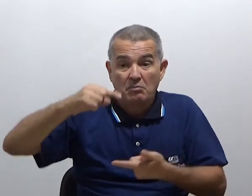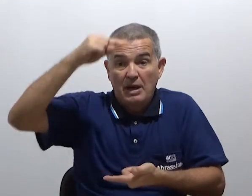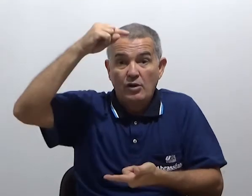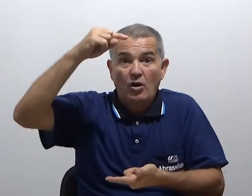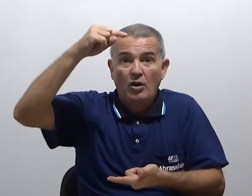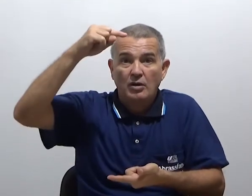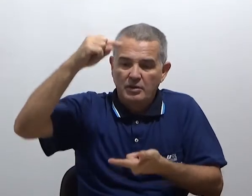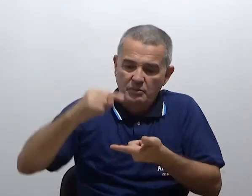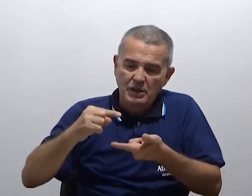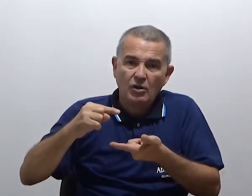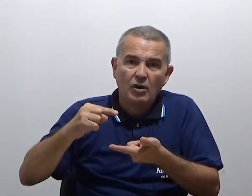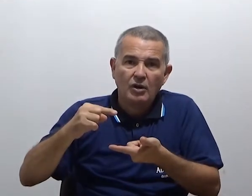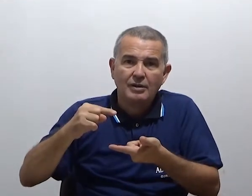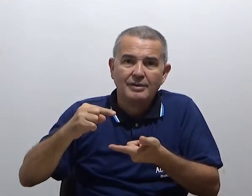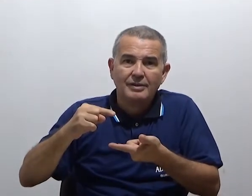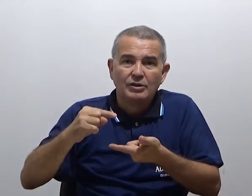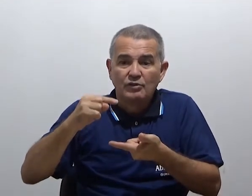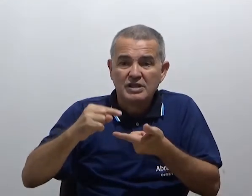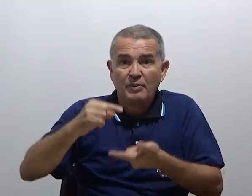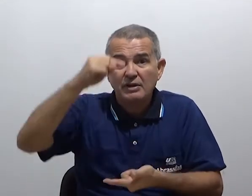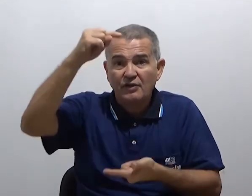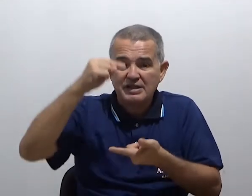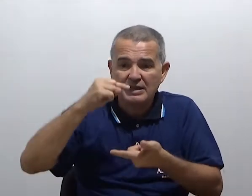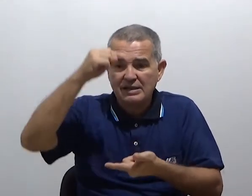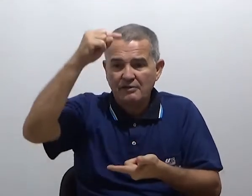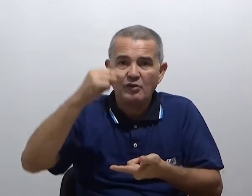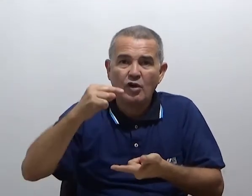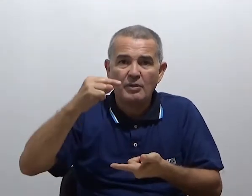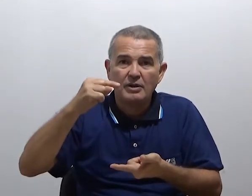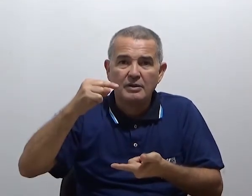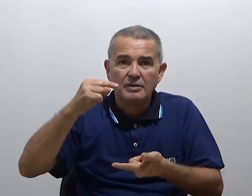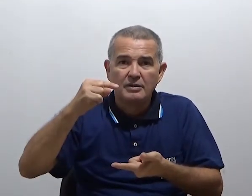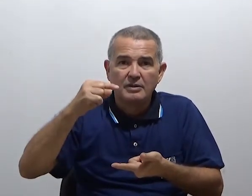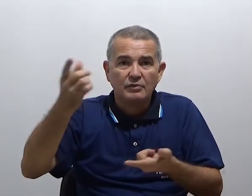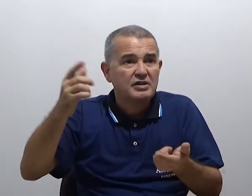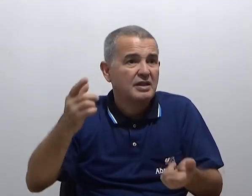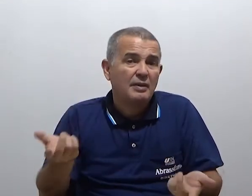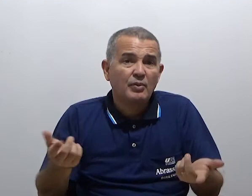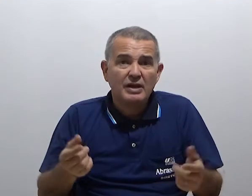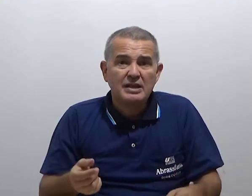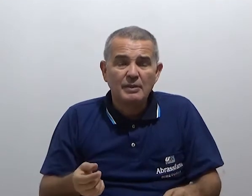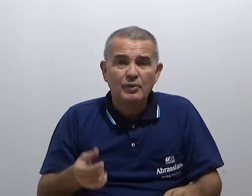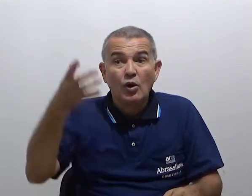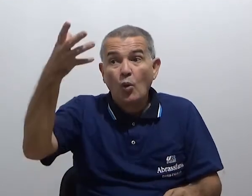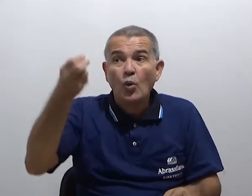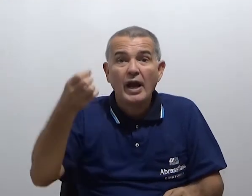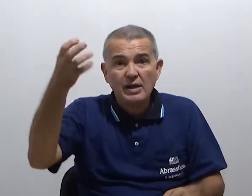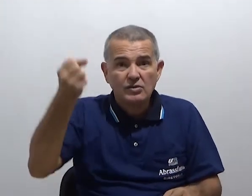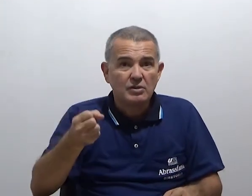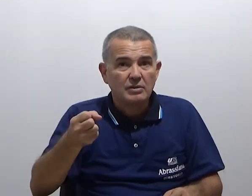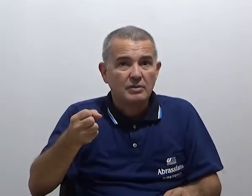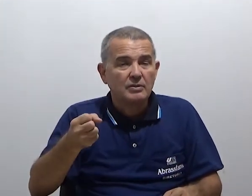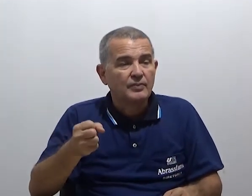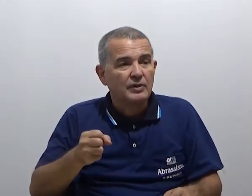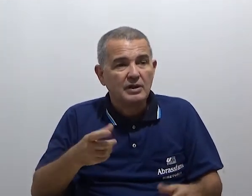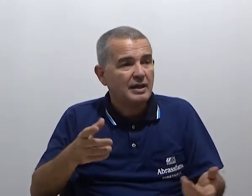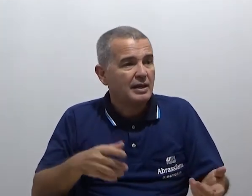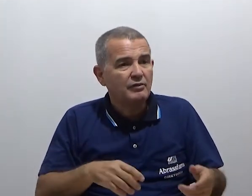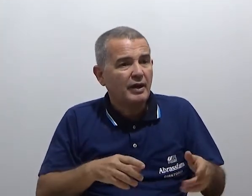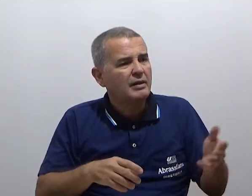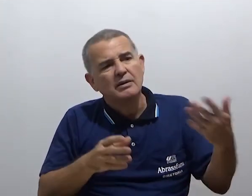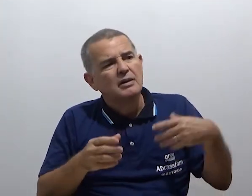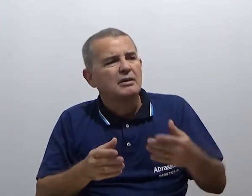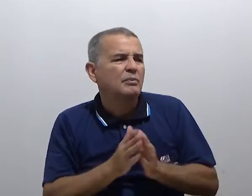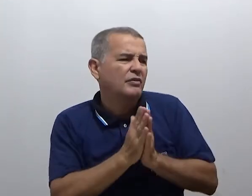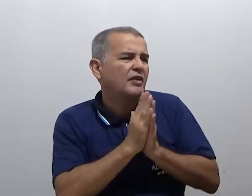menor, maior, menor. Então você pode fazer dessa forma. Você quer, por exemplo, o leite. E aí